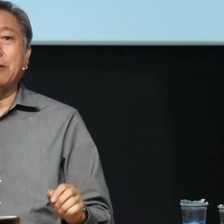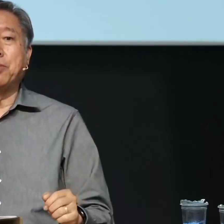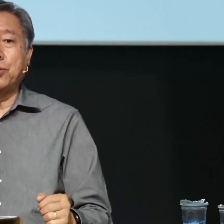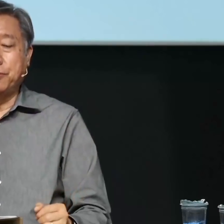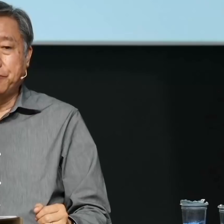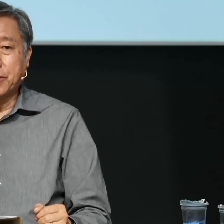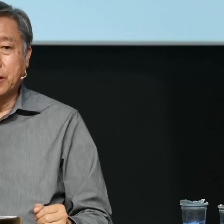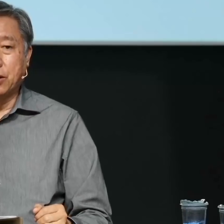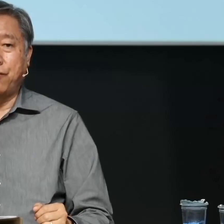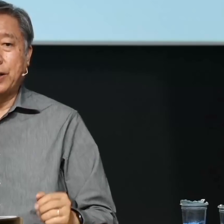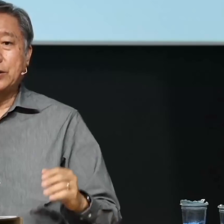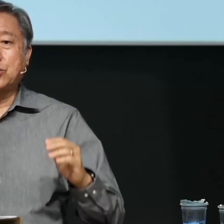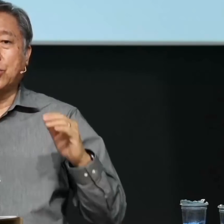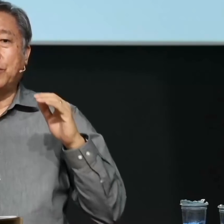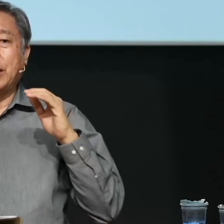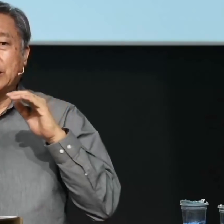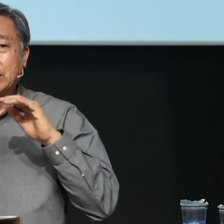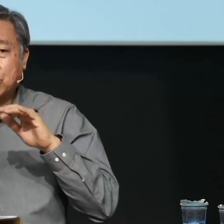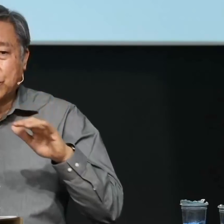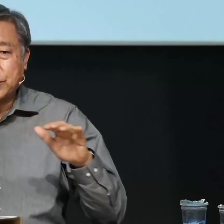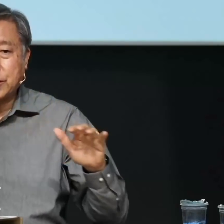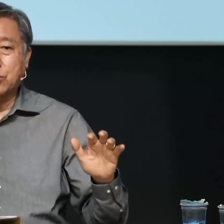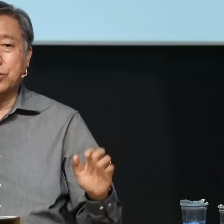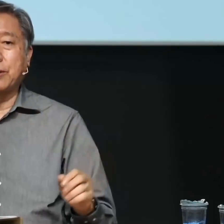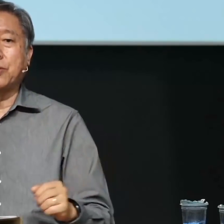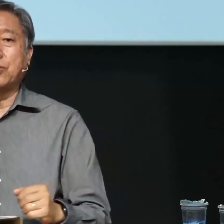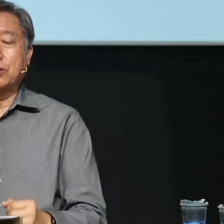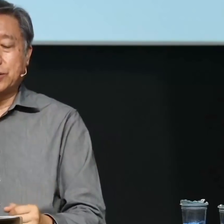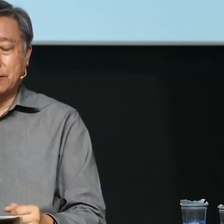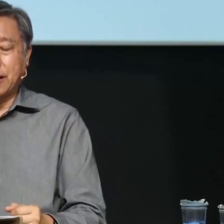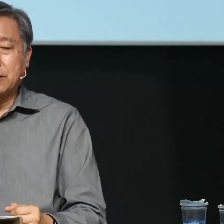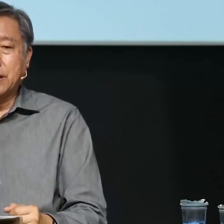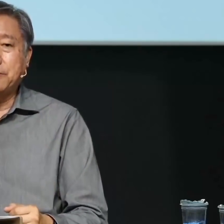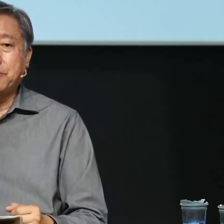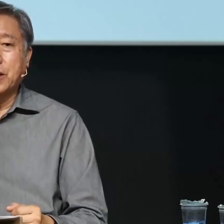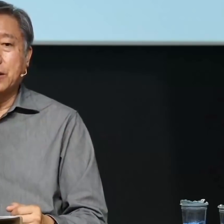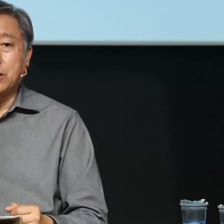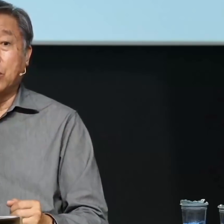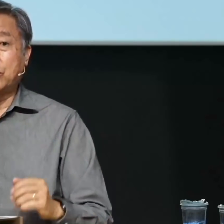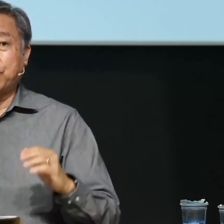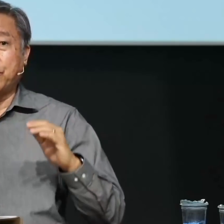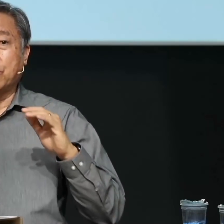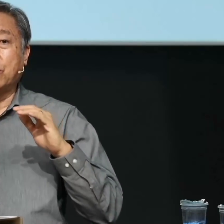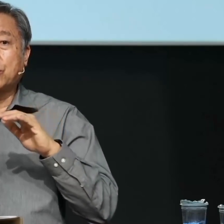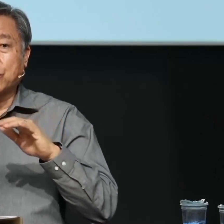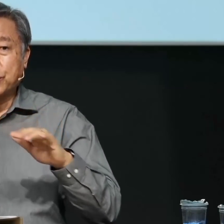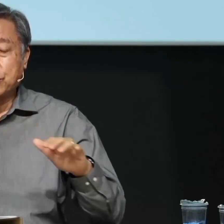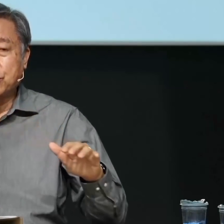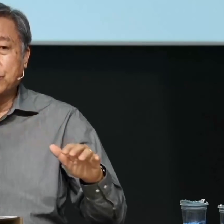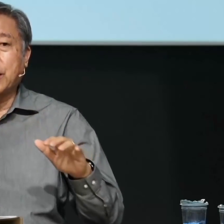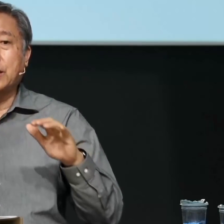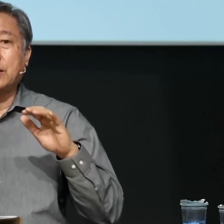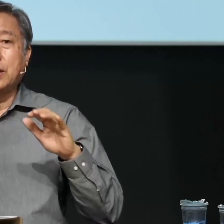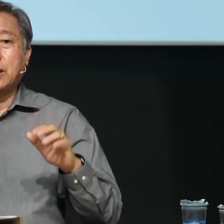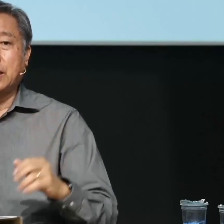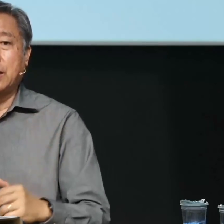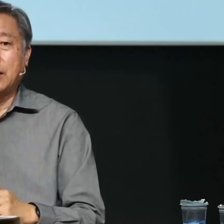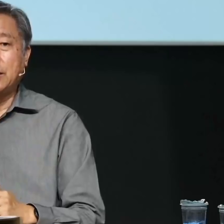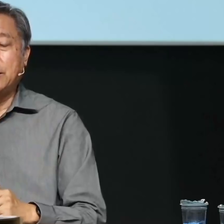do templo, eu falei sobre a destruição do templo no ano 70, e hoje foi construído,